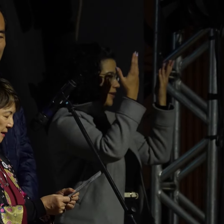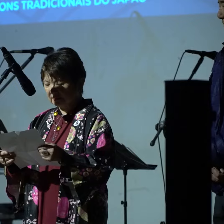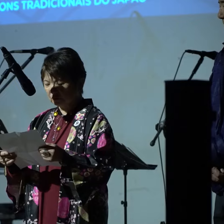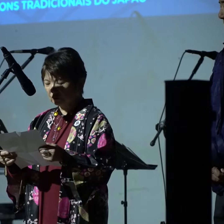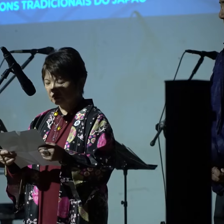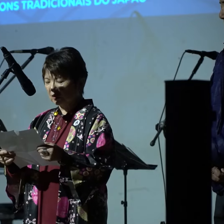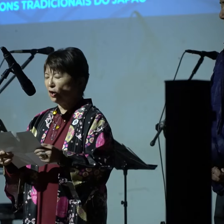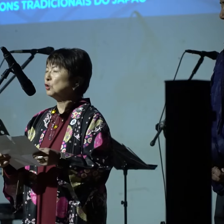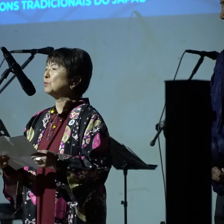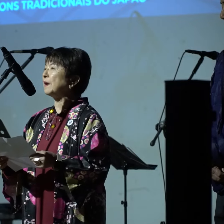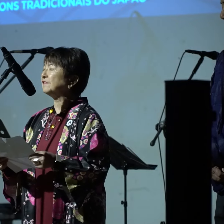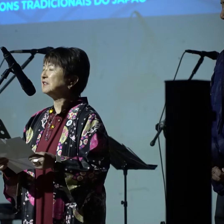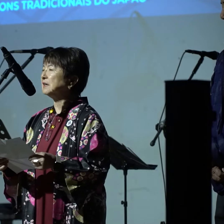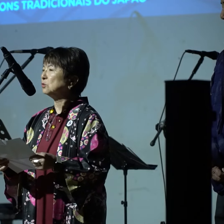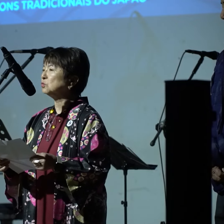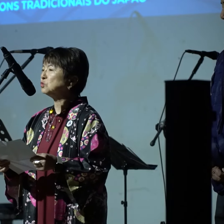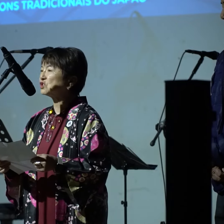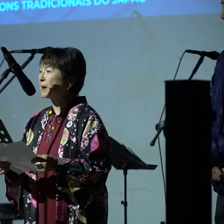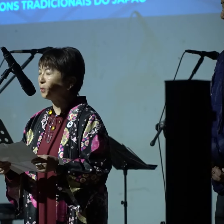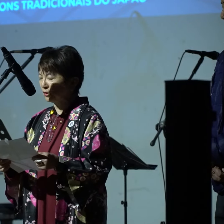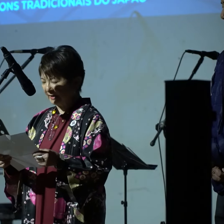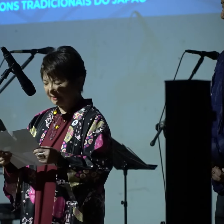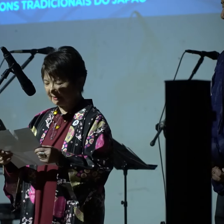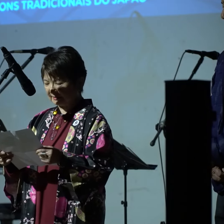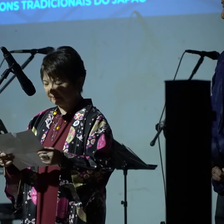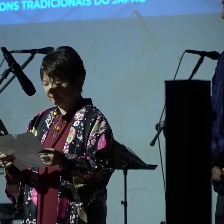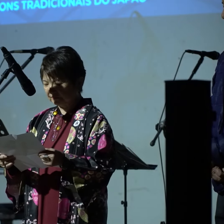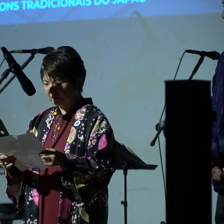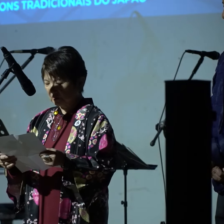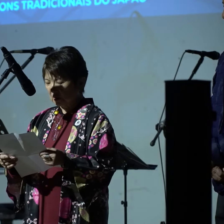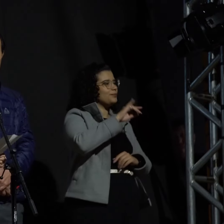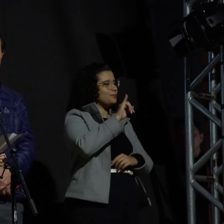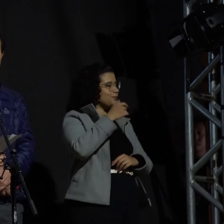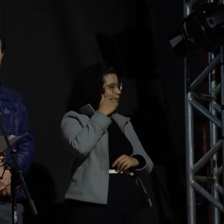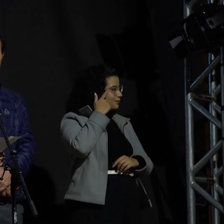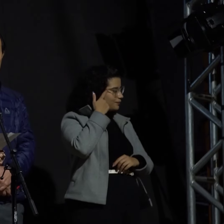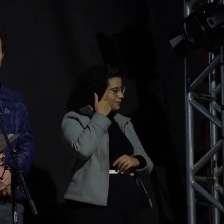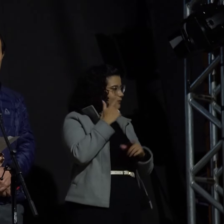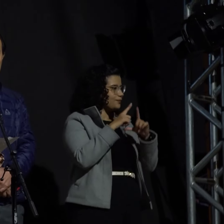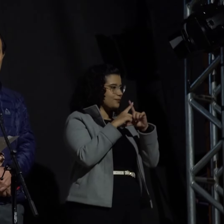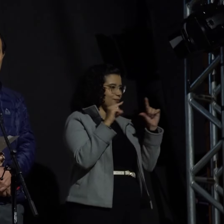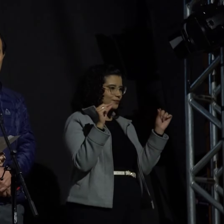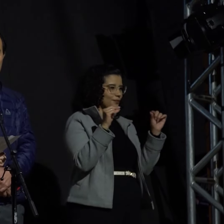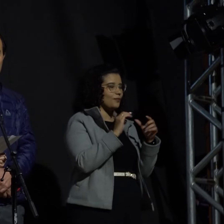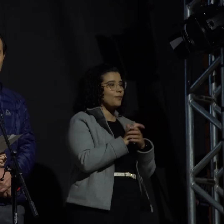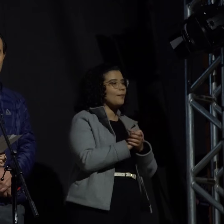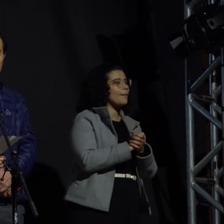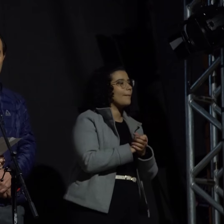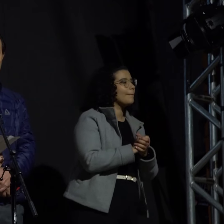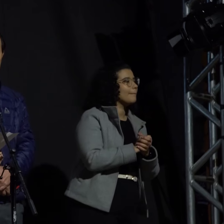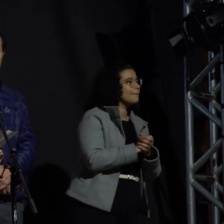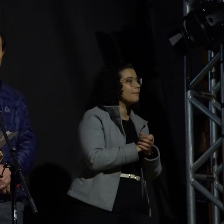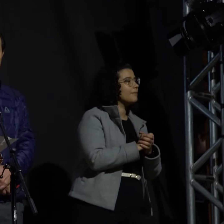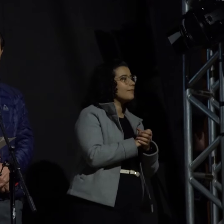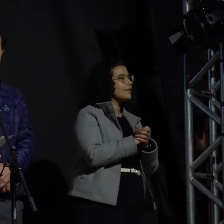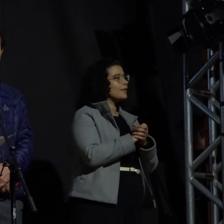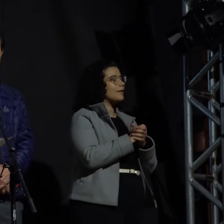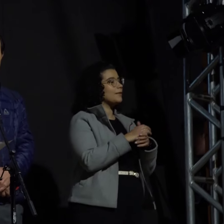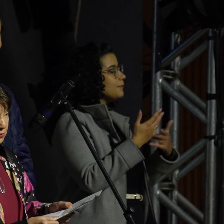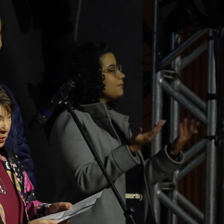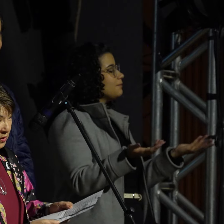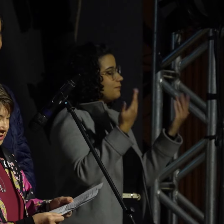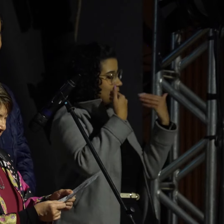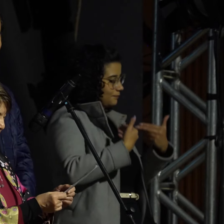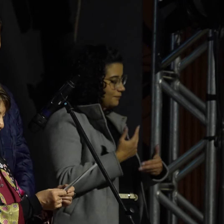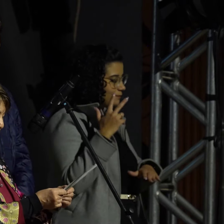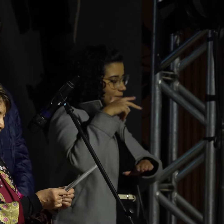70 anos do pavilhão japonês. Coube a mim o privilégio de dar